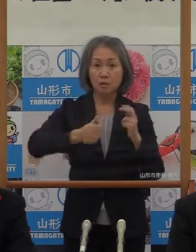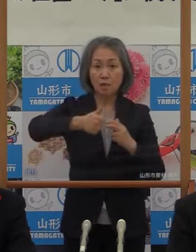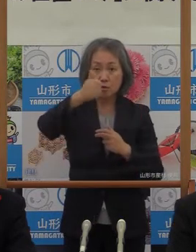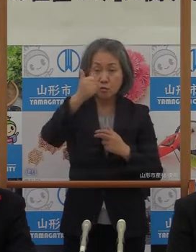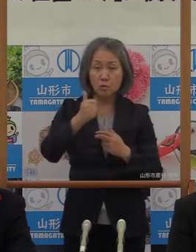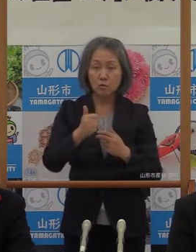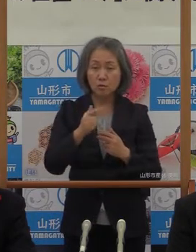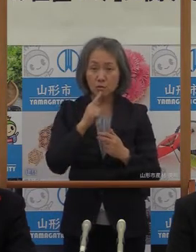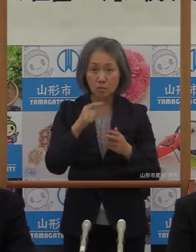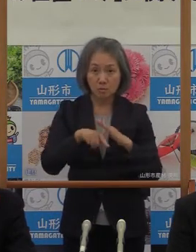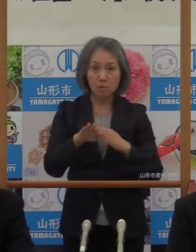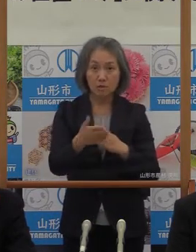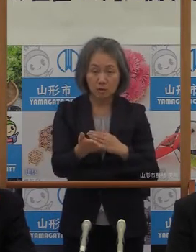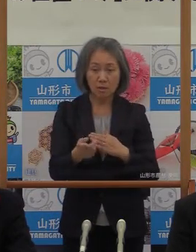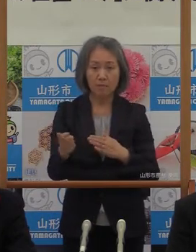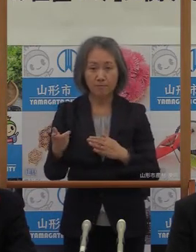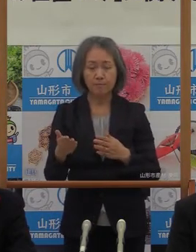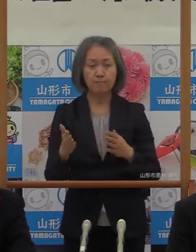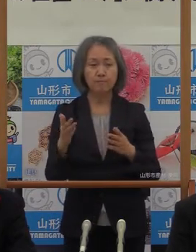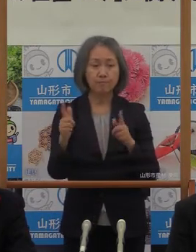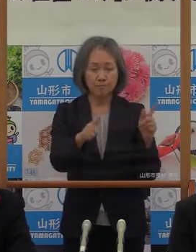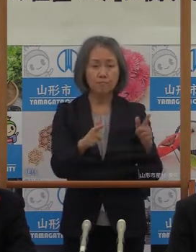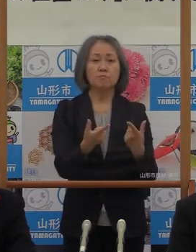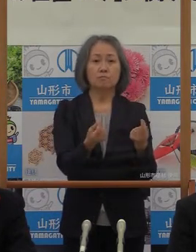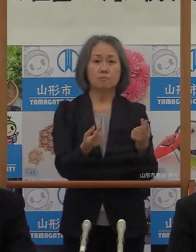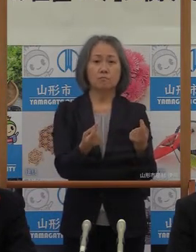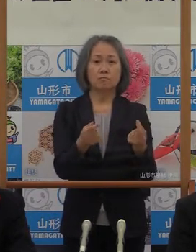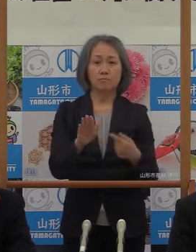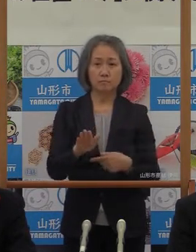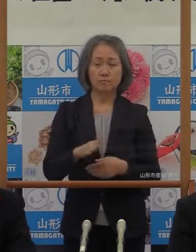しょうか。 はい、そうであります。